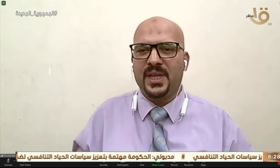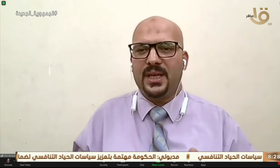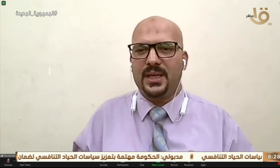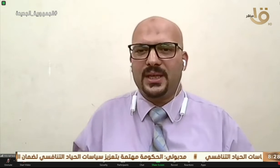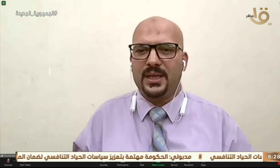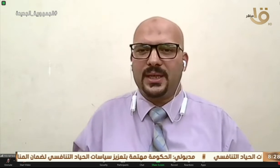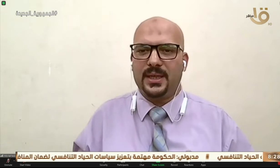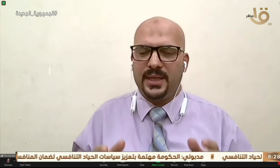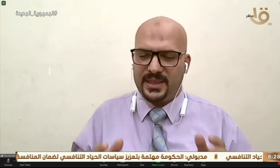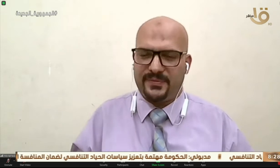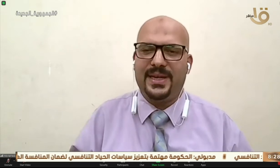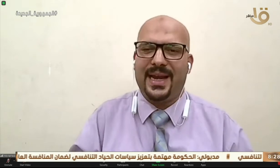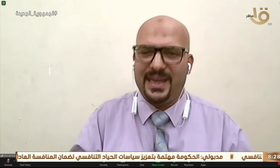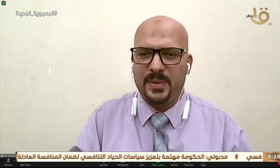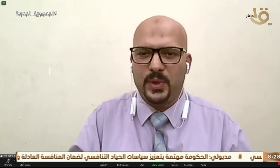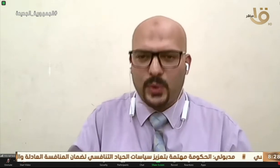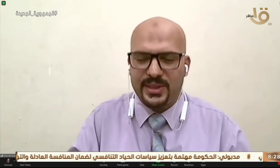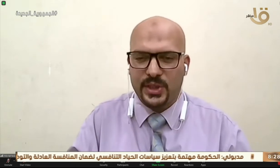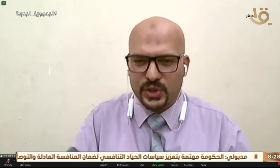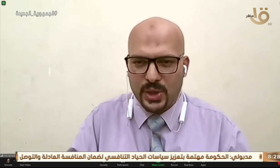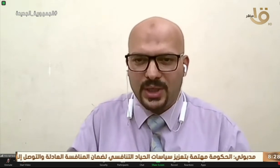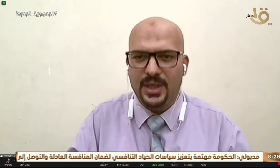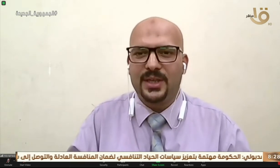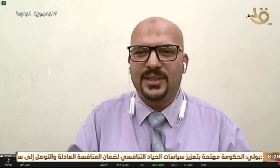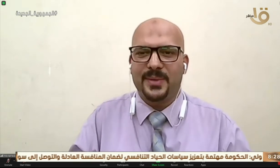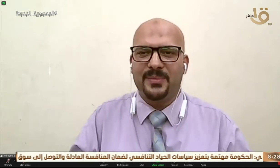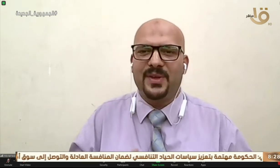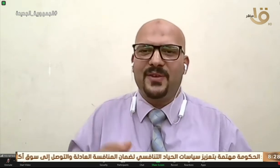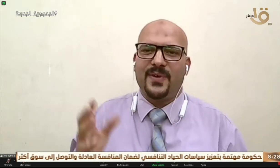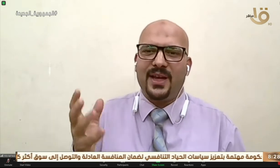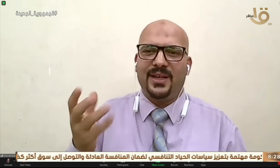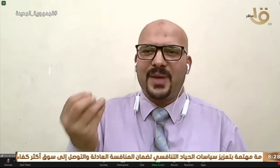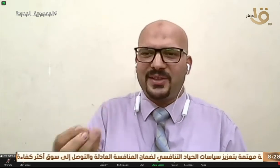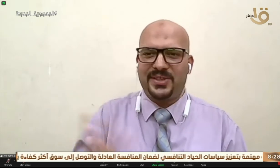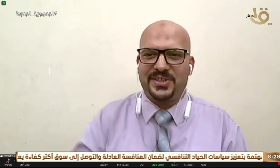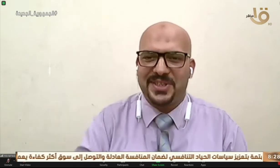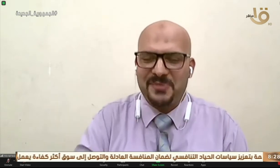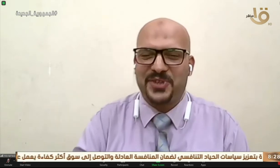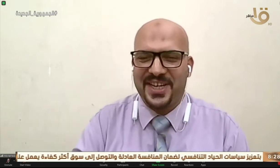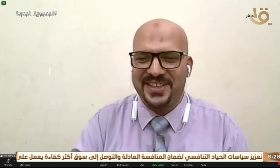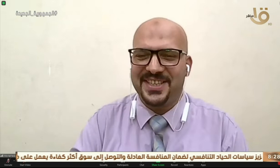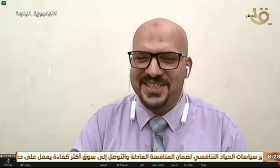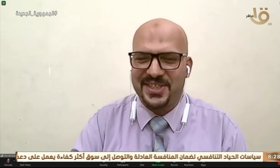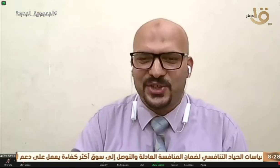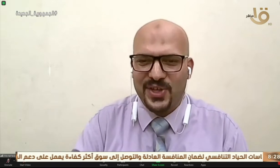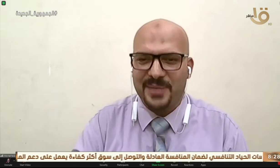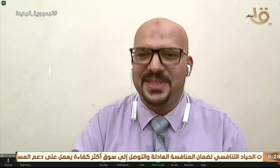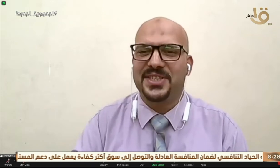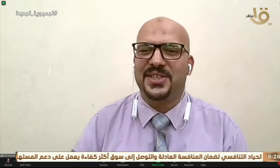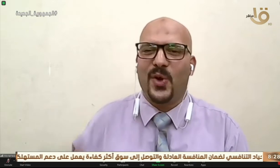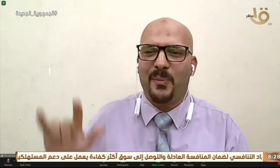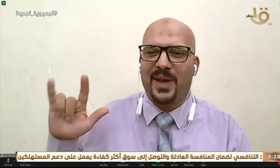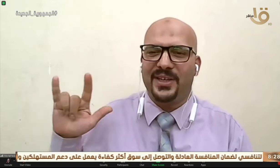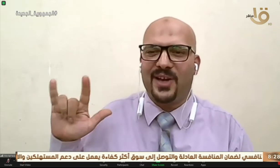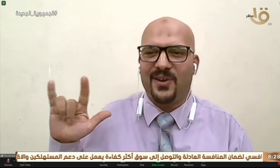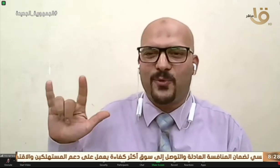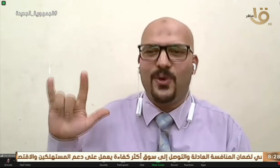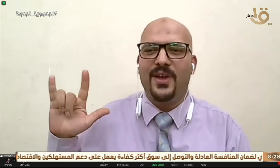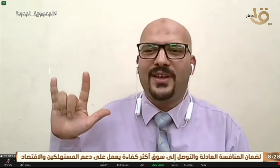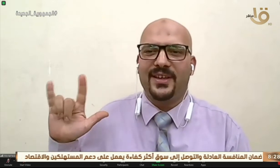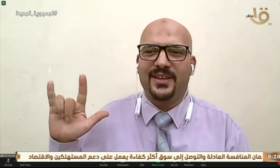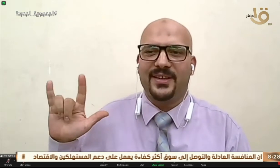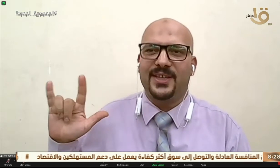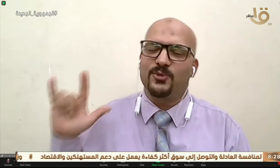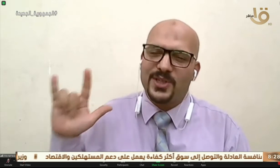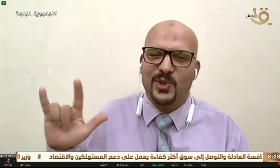عنها الاحتفال العالمي بلغات الإشارة تمام، فأنا بهدي للسادة المشاهدين هذه الإشارة بحيث إن هم